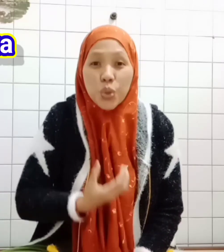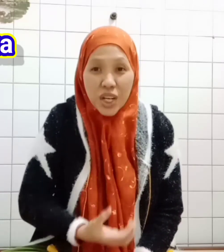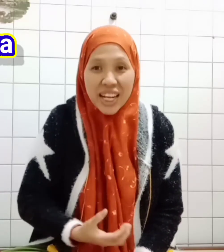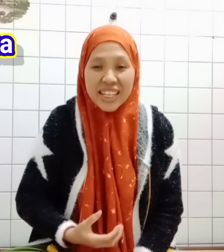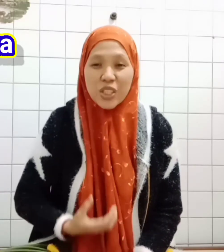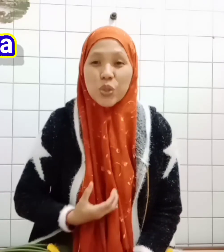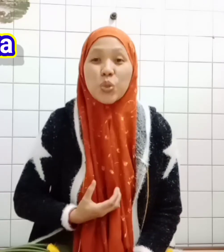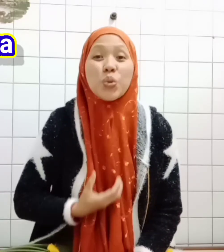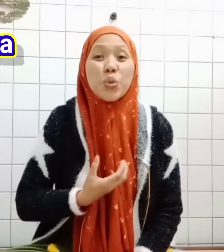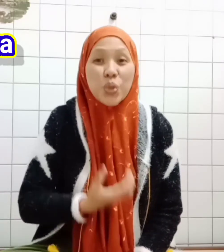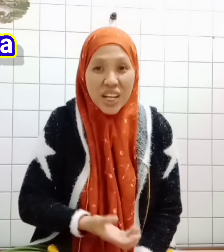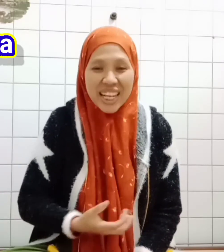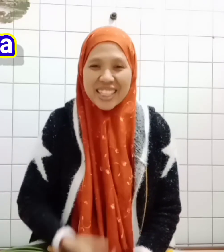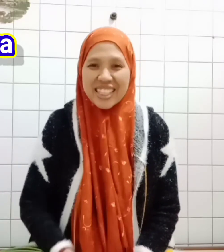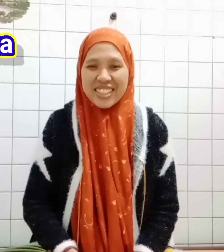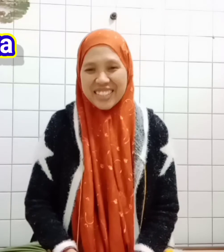Aku suka gitu, suka gitu ya.